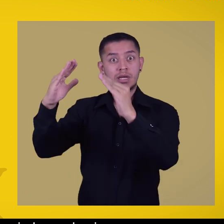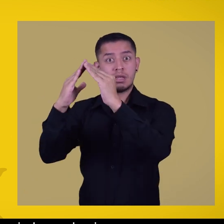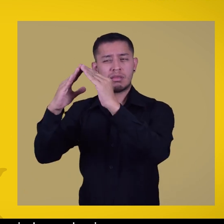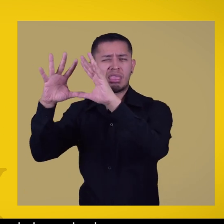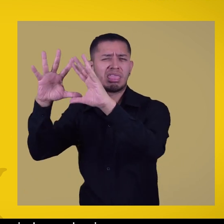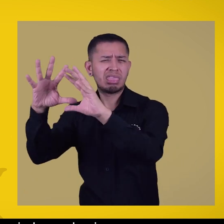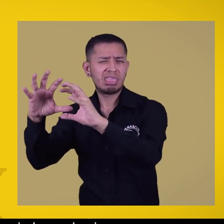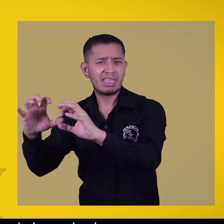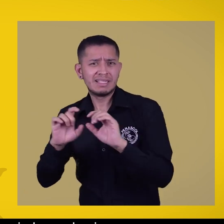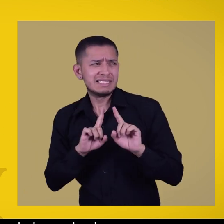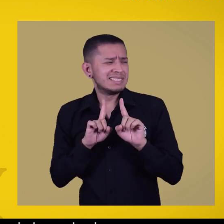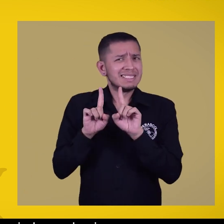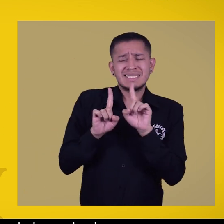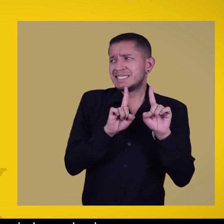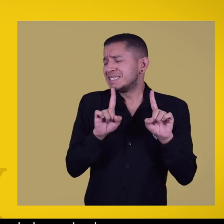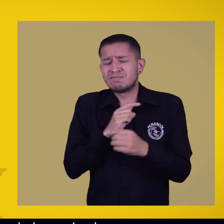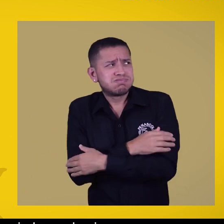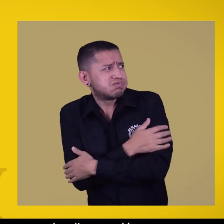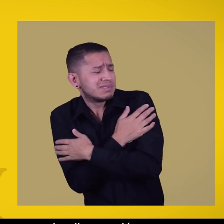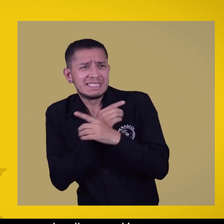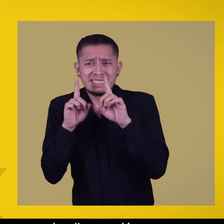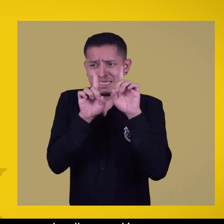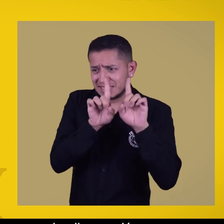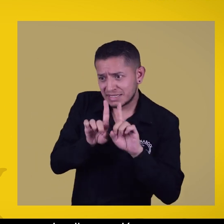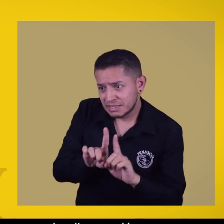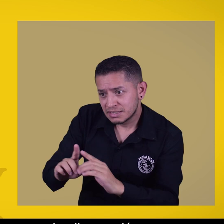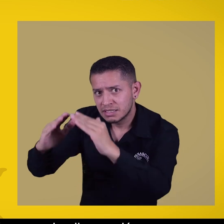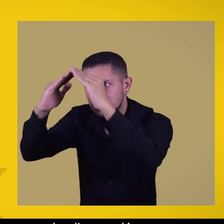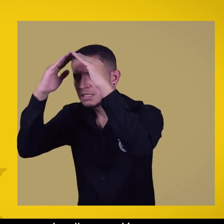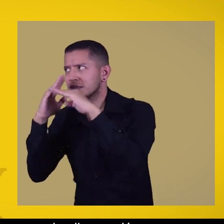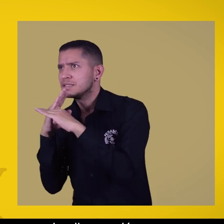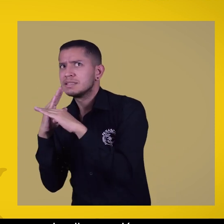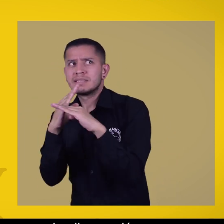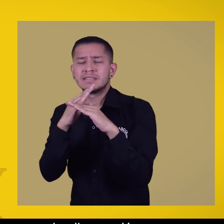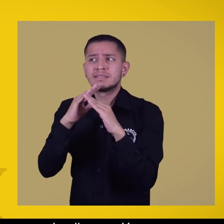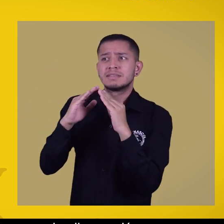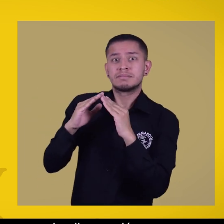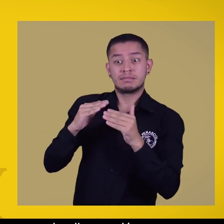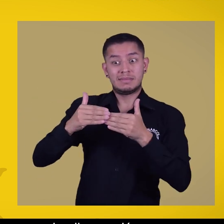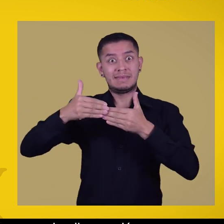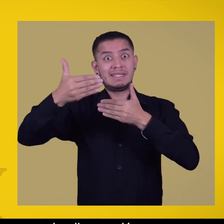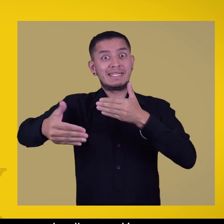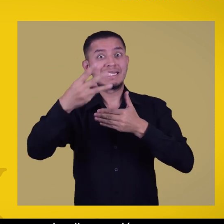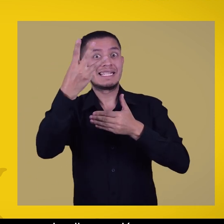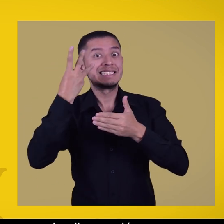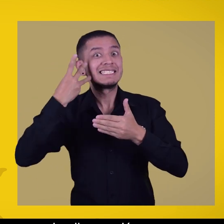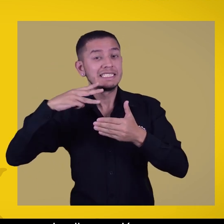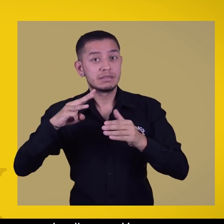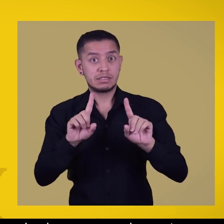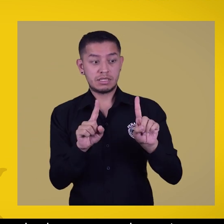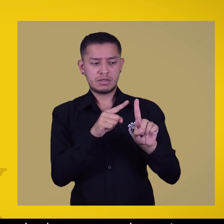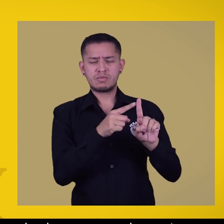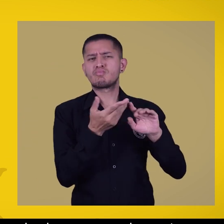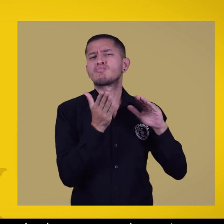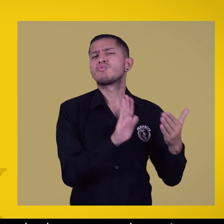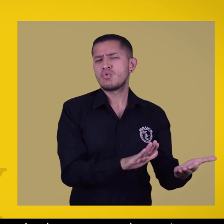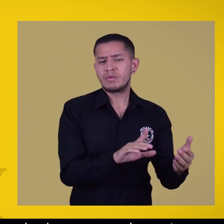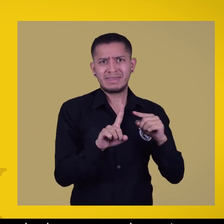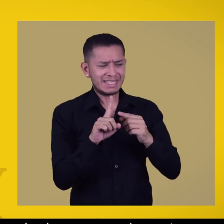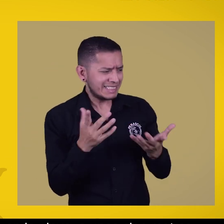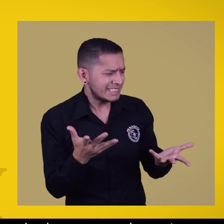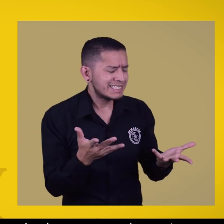días extraviados en la nieve, al cual el otro tres días, uno de ellos murió. El